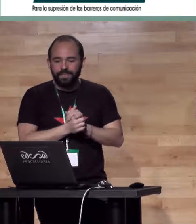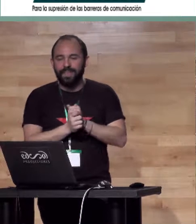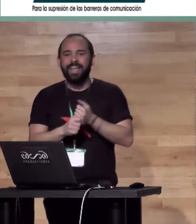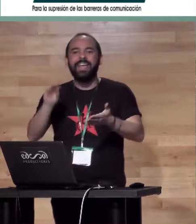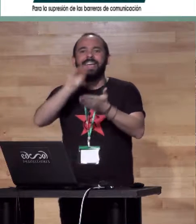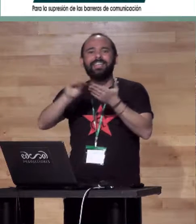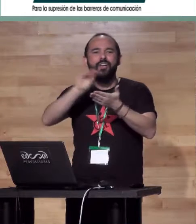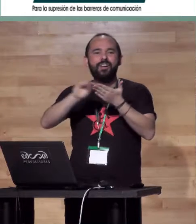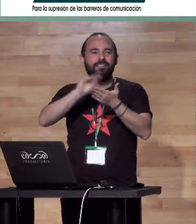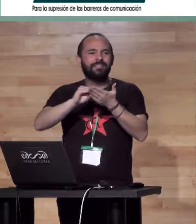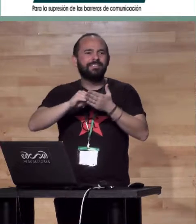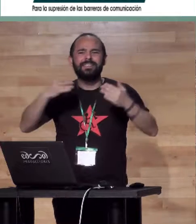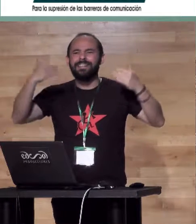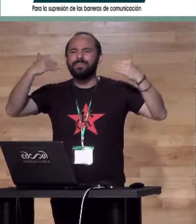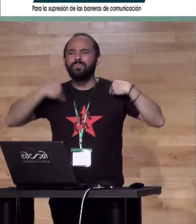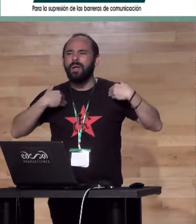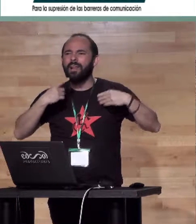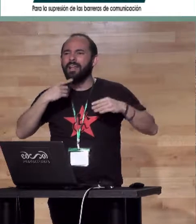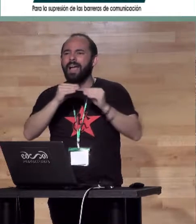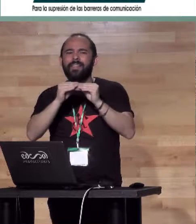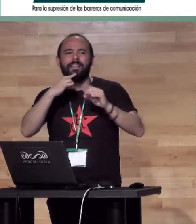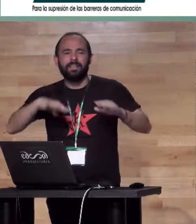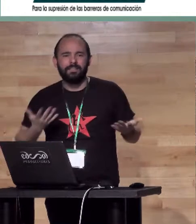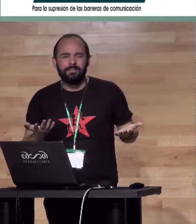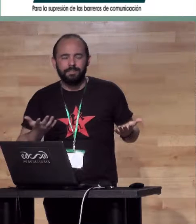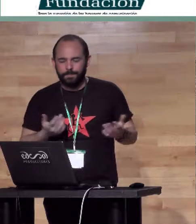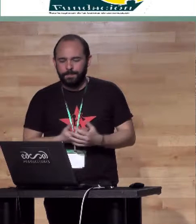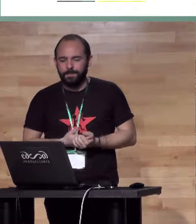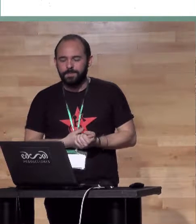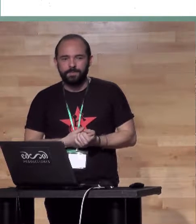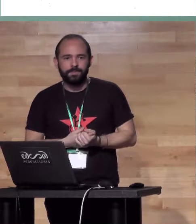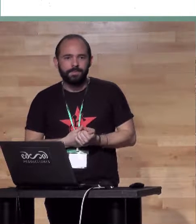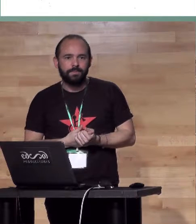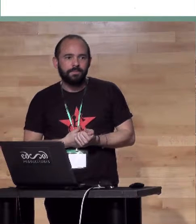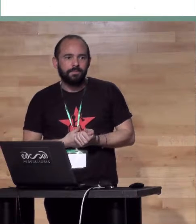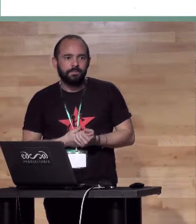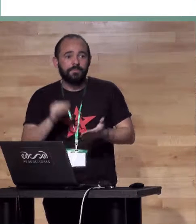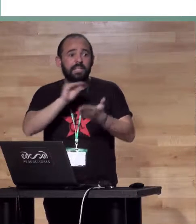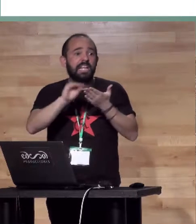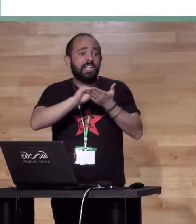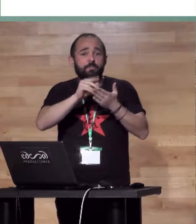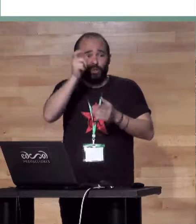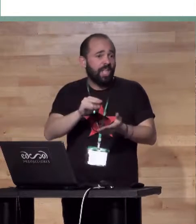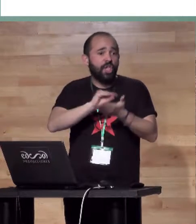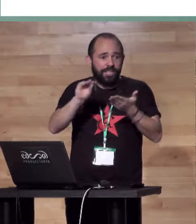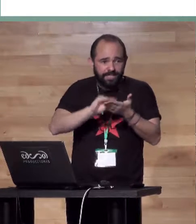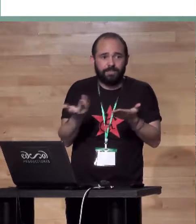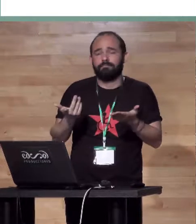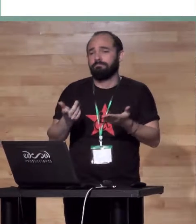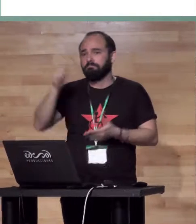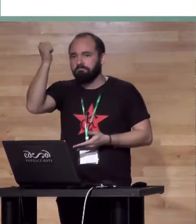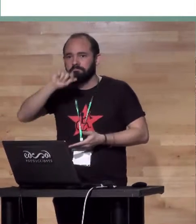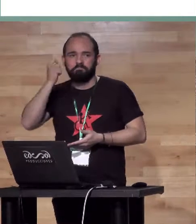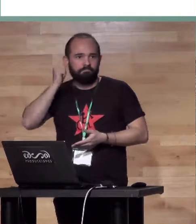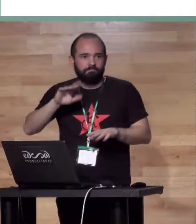2 horas. El guión. ¿Quién es el responsable de elaborar el guión? Pues el guión lo